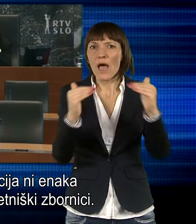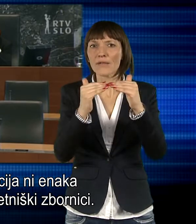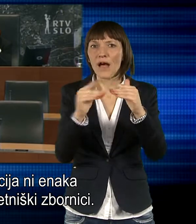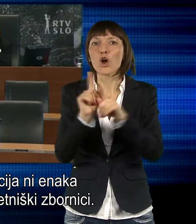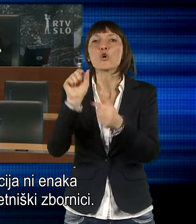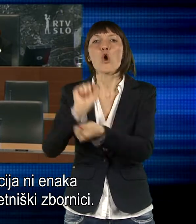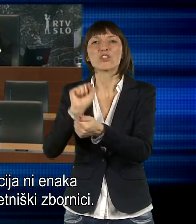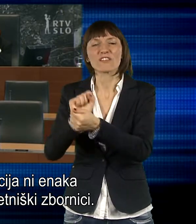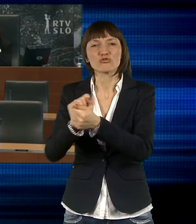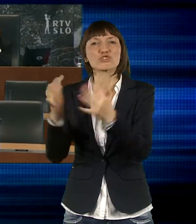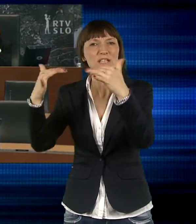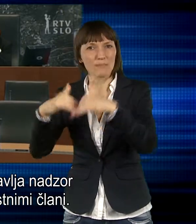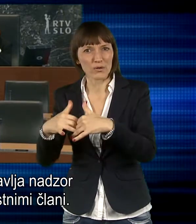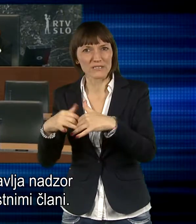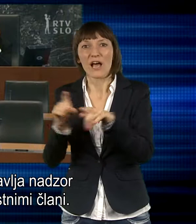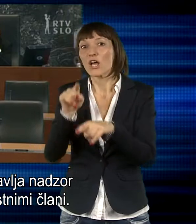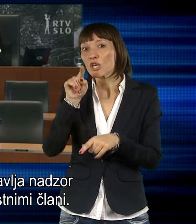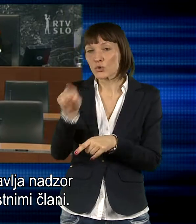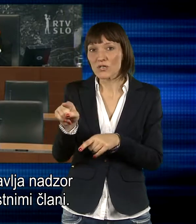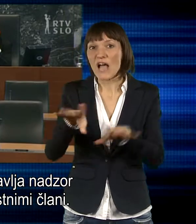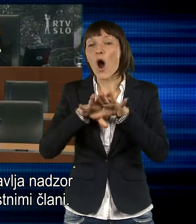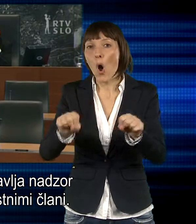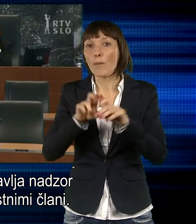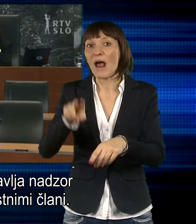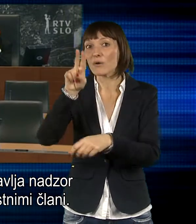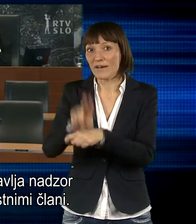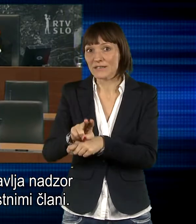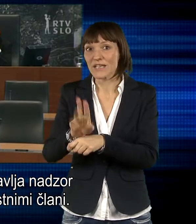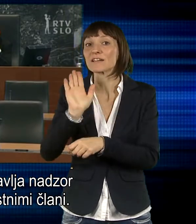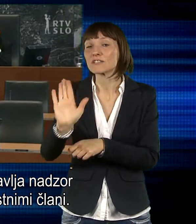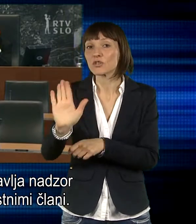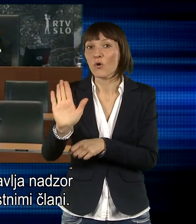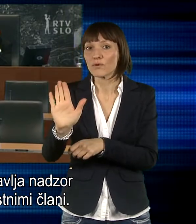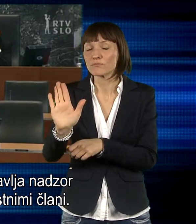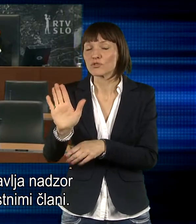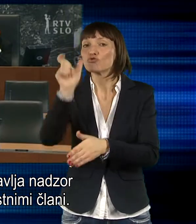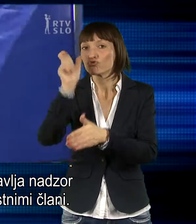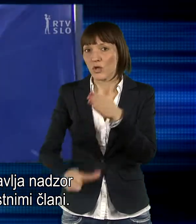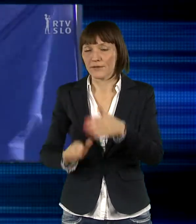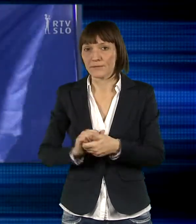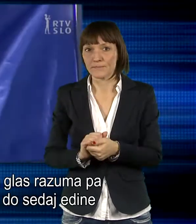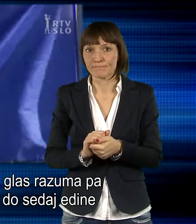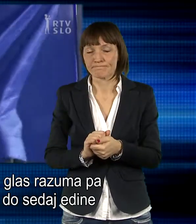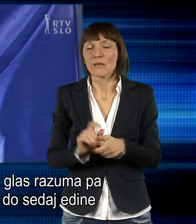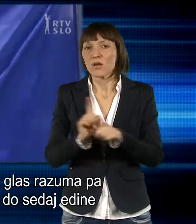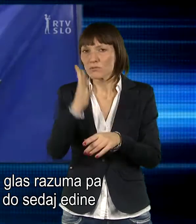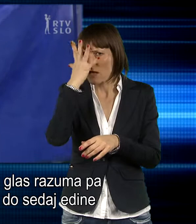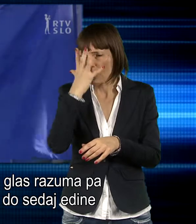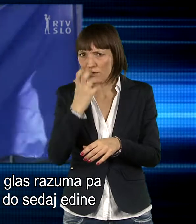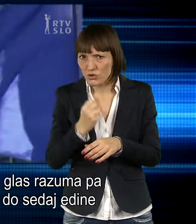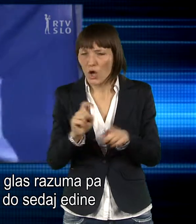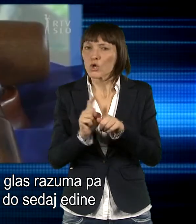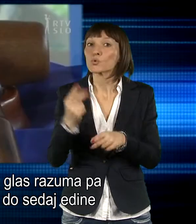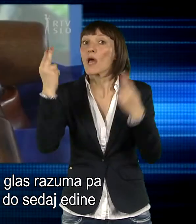recimo pri odvetniški zbornici, kjer tudi ta opravlja nadzor nad svojimi lastnimi člani. Glas razočaranja in